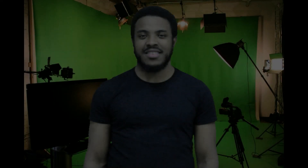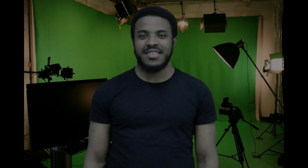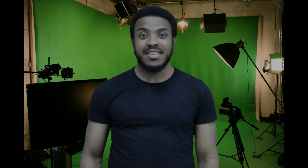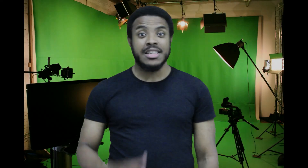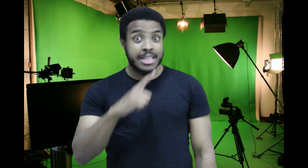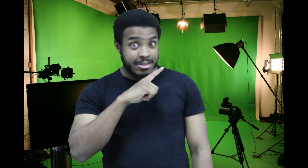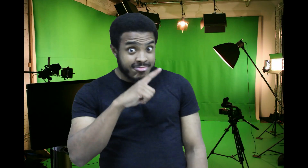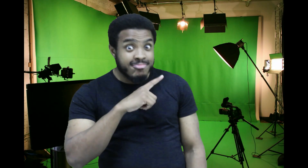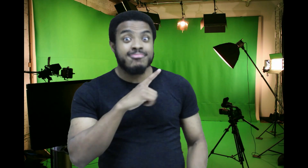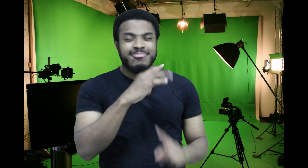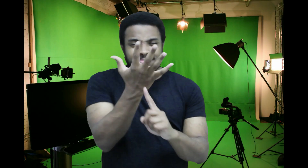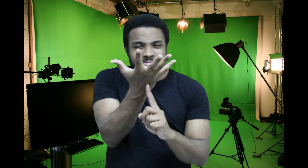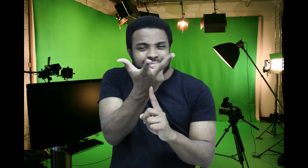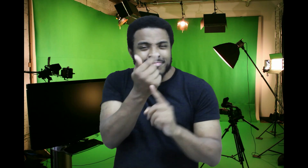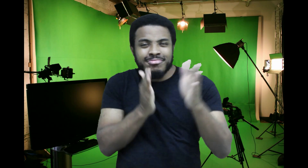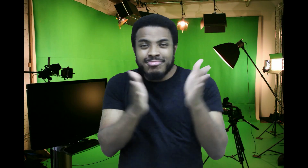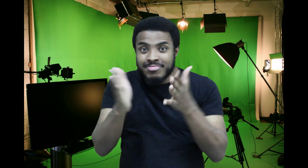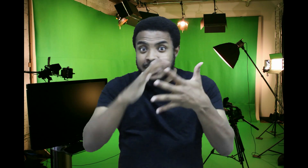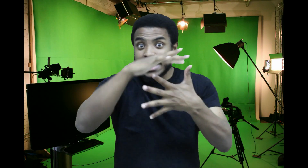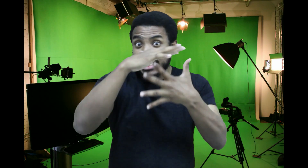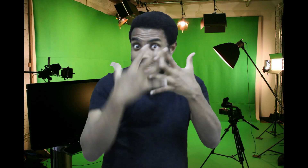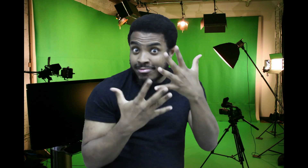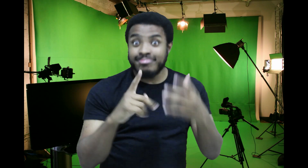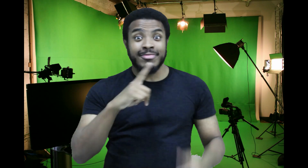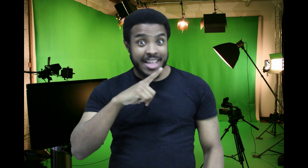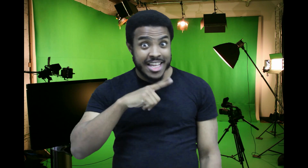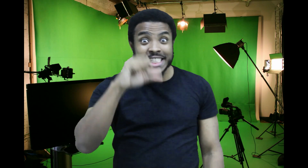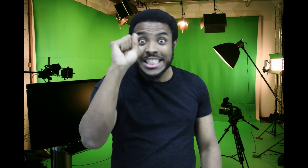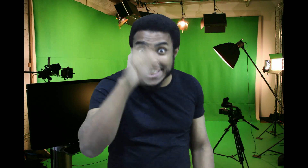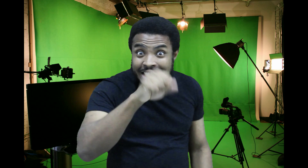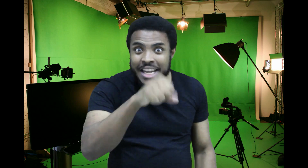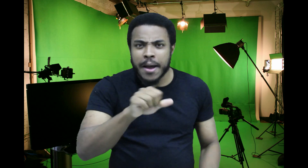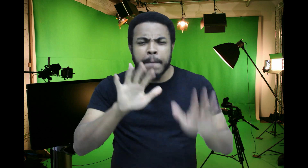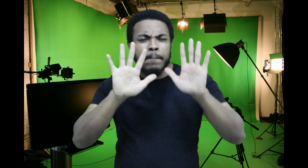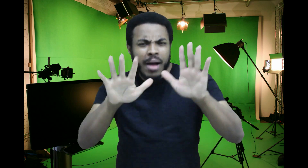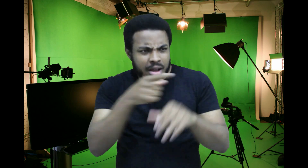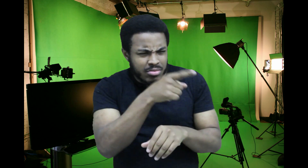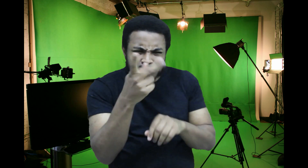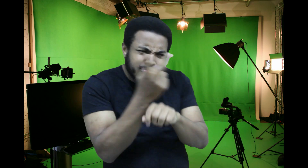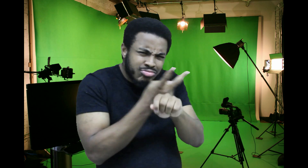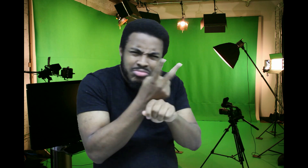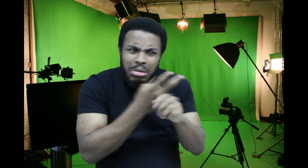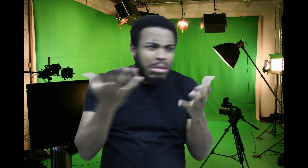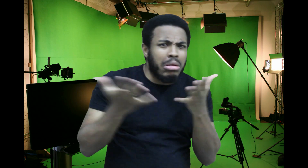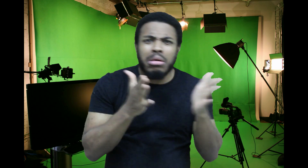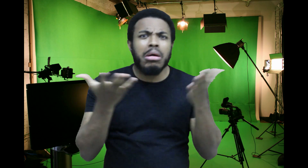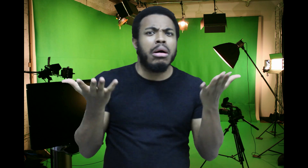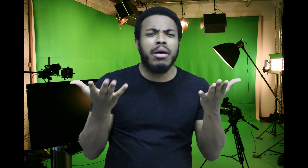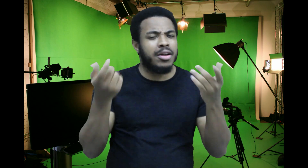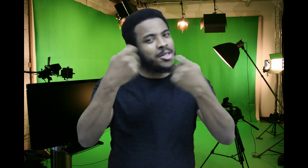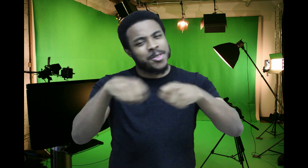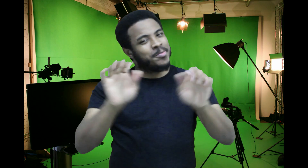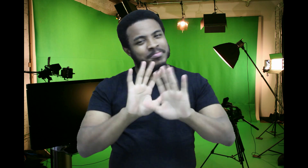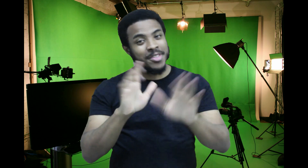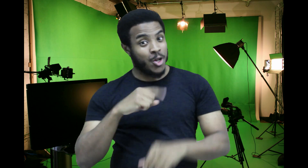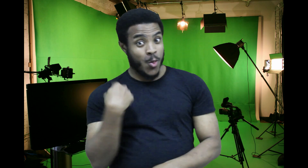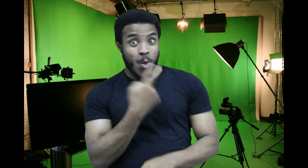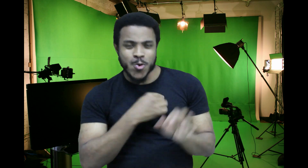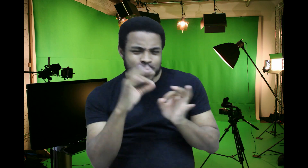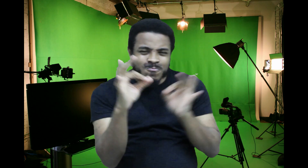Tá rolando arte acessível em Libras por aí? Tá sim, mas para você não precisar ficar procurando, a gente facilita a